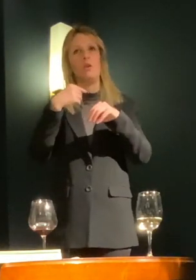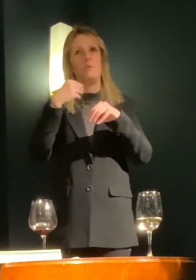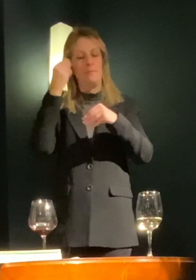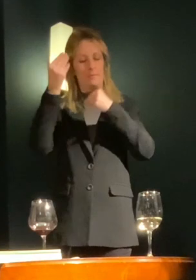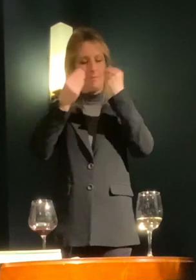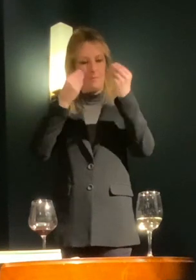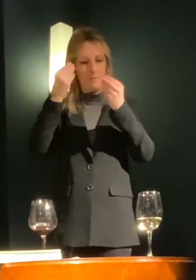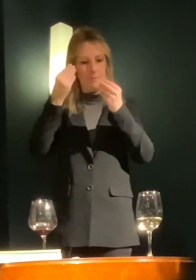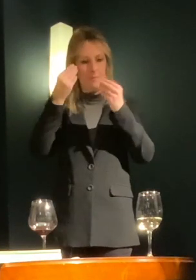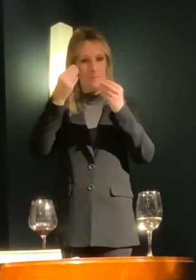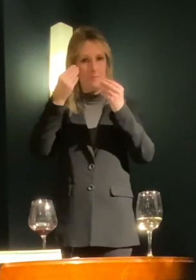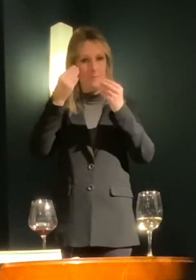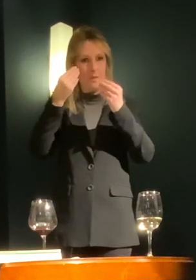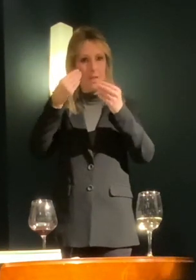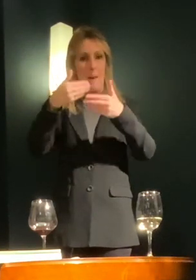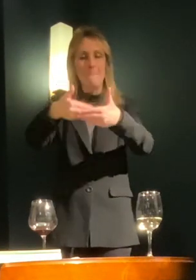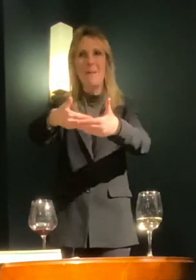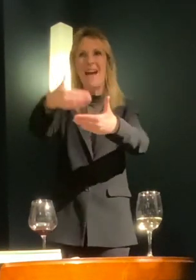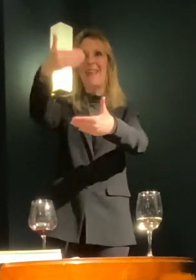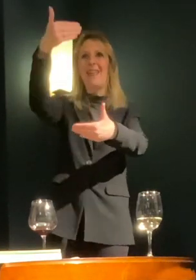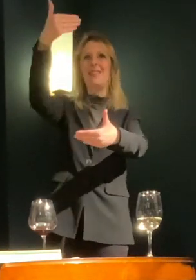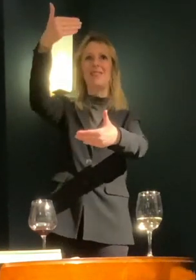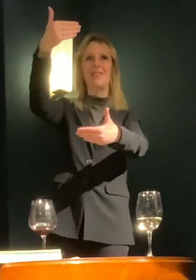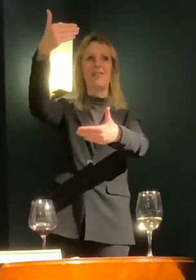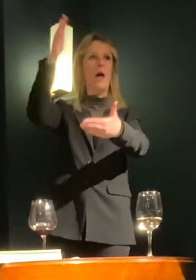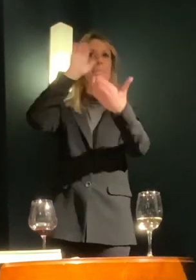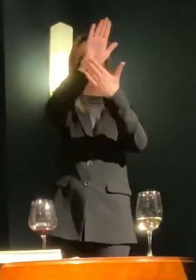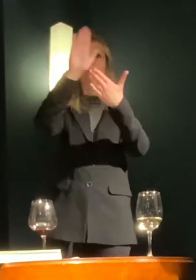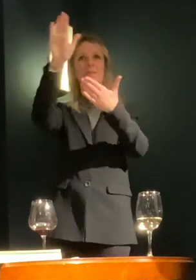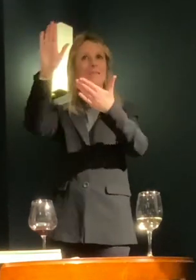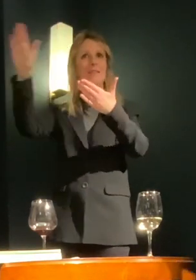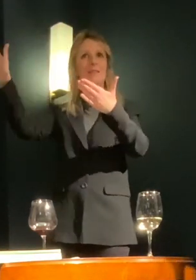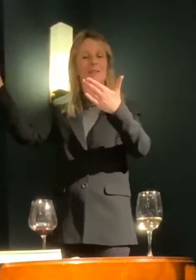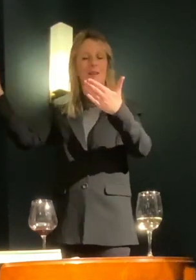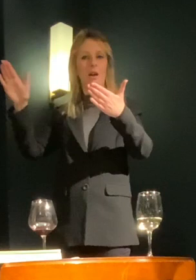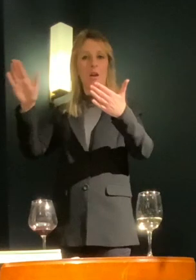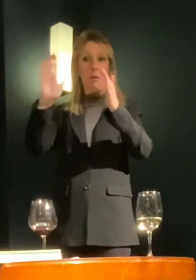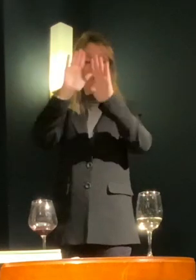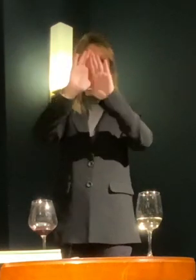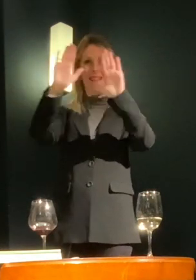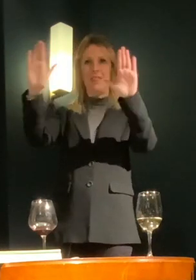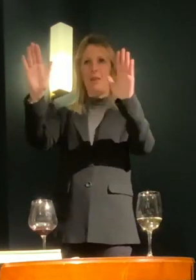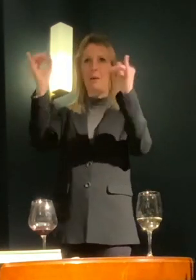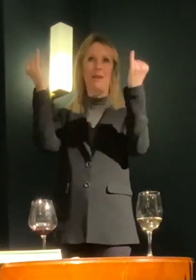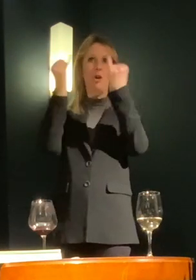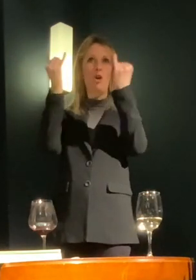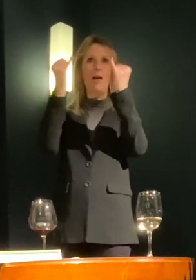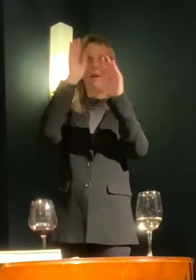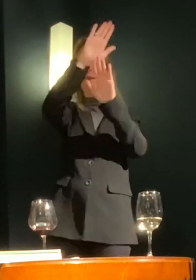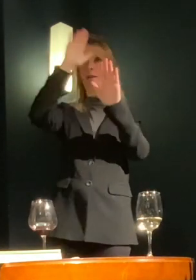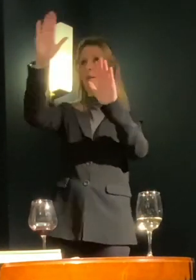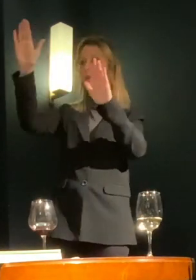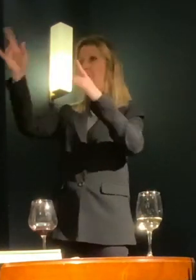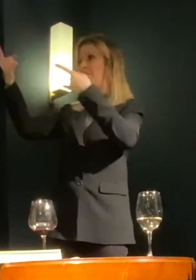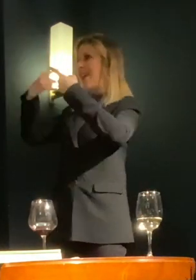mia parete, la parete davanti alla mia scrivania, di post-it, che poi la parete era molto piccola, per cui a un certo punto i post-it sono andati sulla